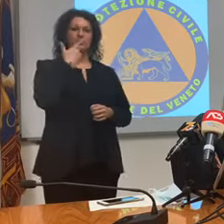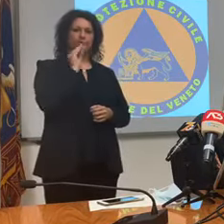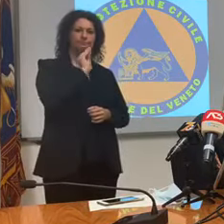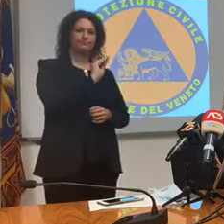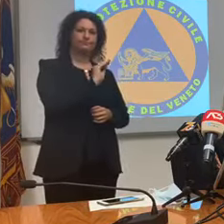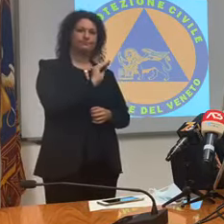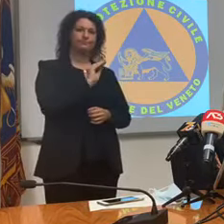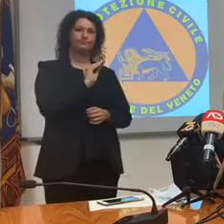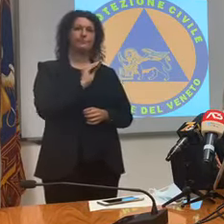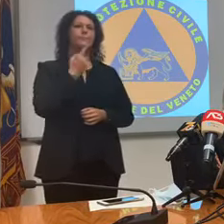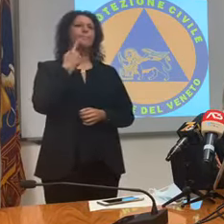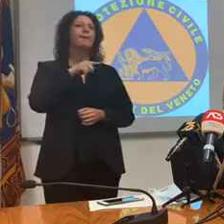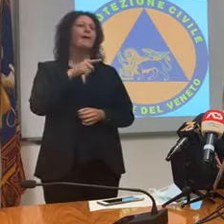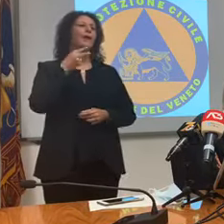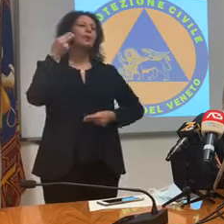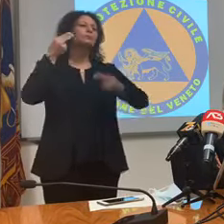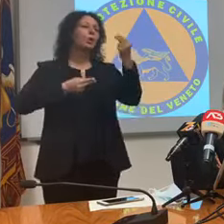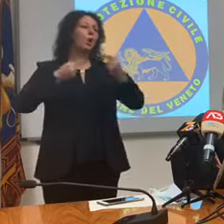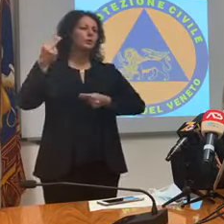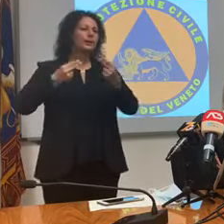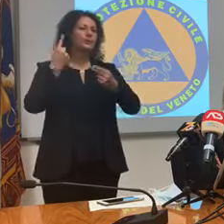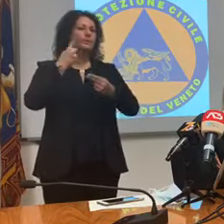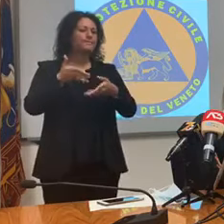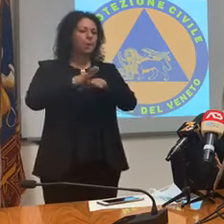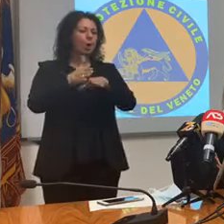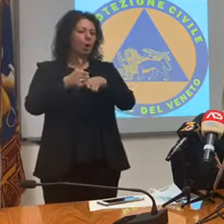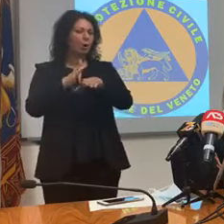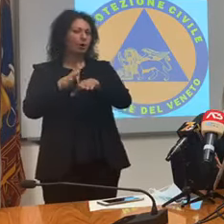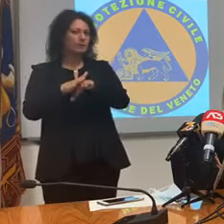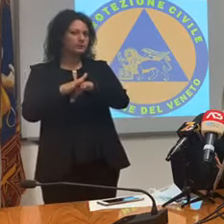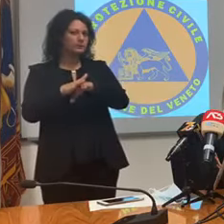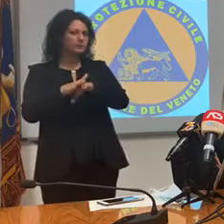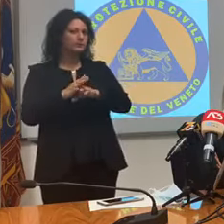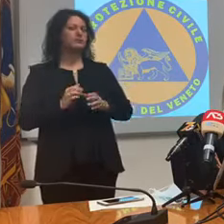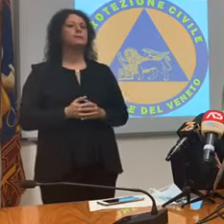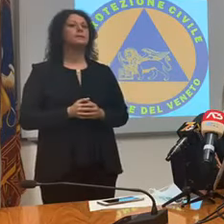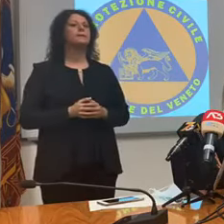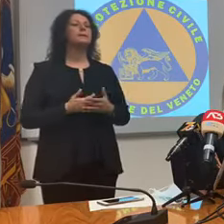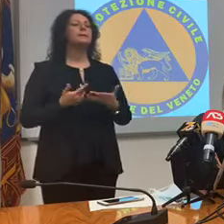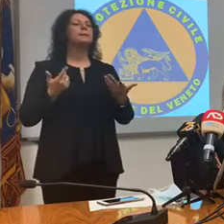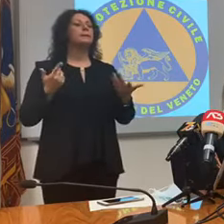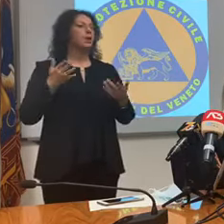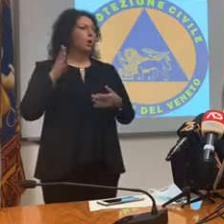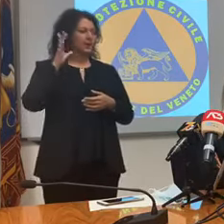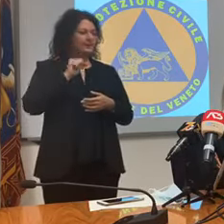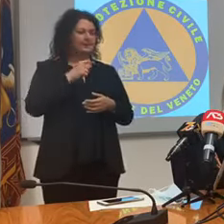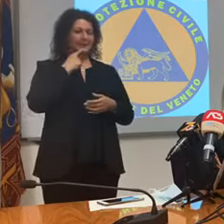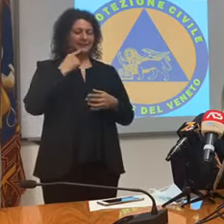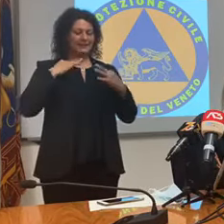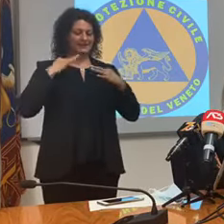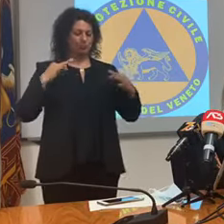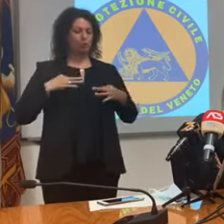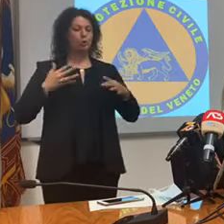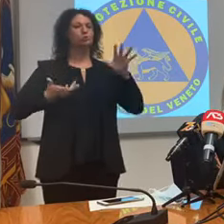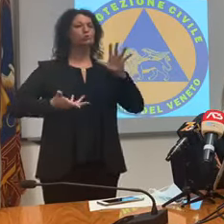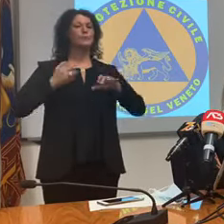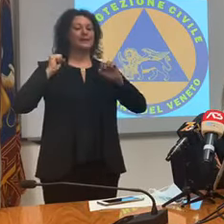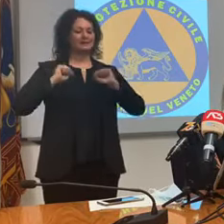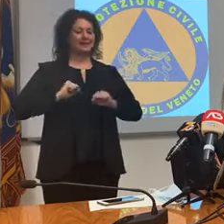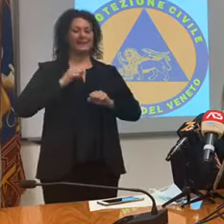prima, sulla contabilità degli obiettivi. Lei ha verificato con l'Istituto Superiore della Sanità, quindi chi muore per